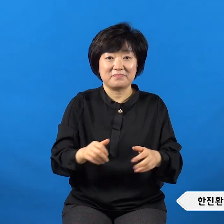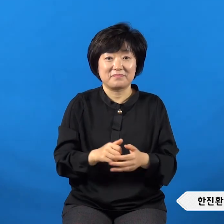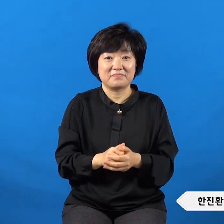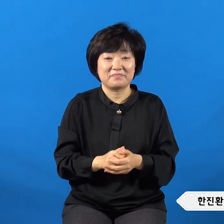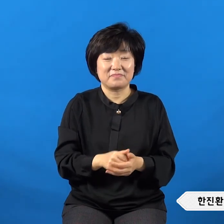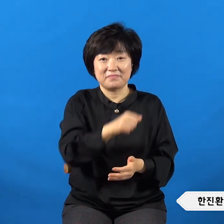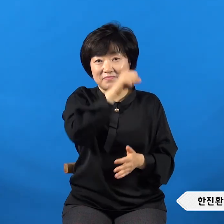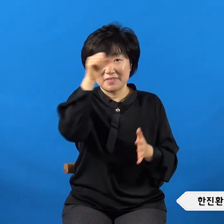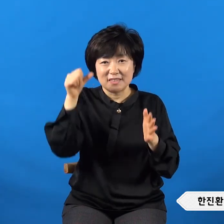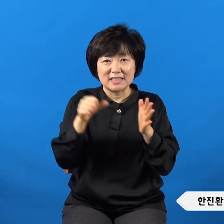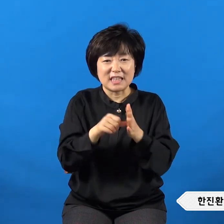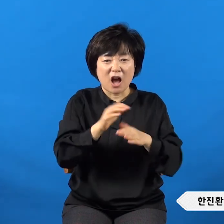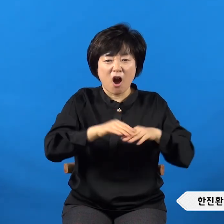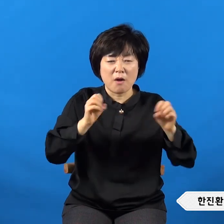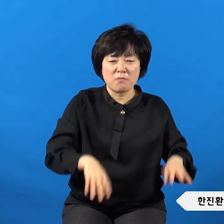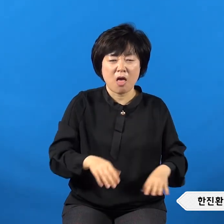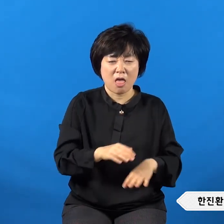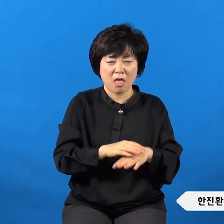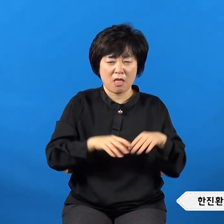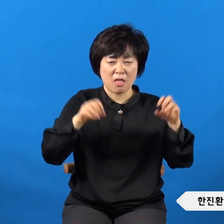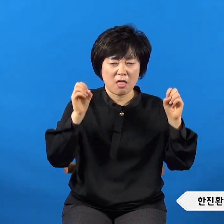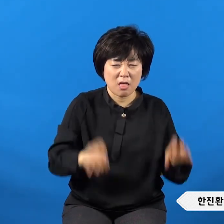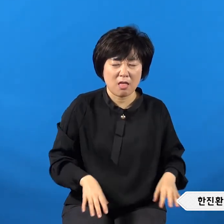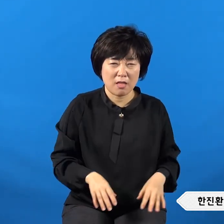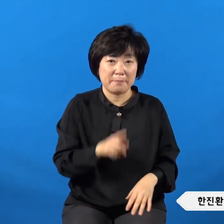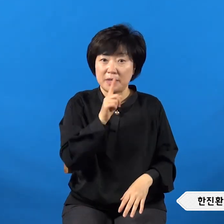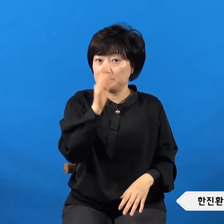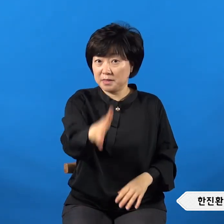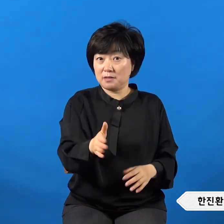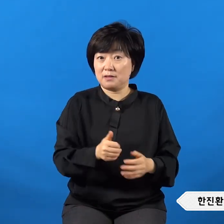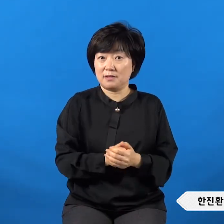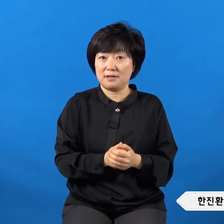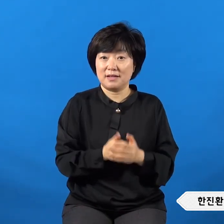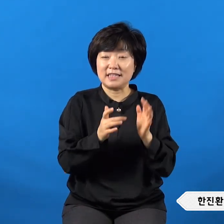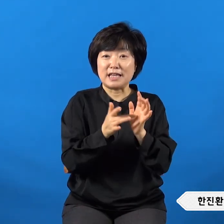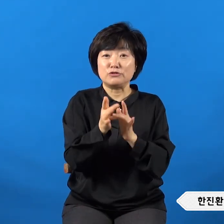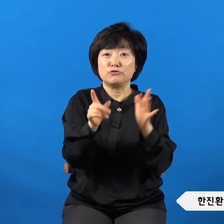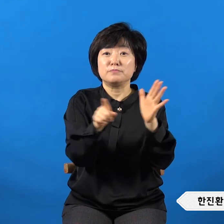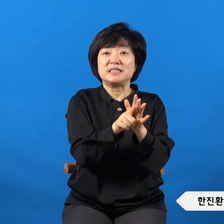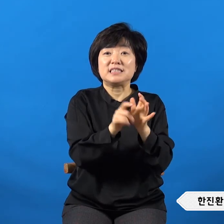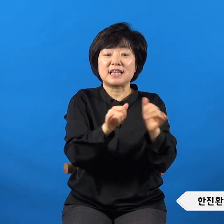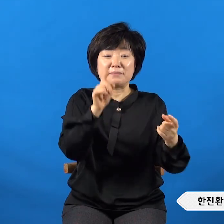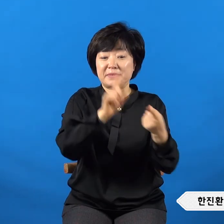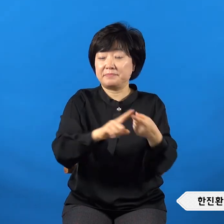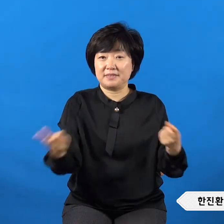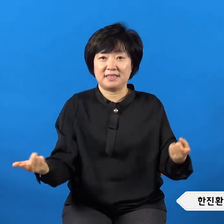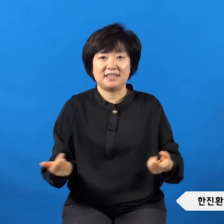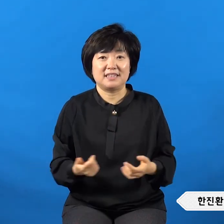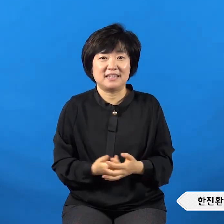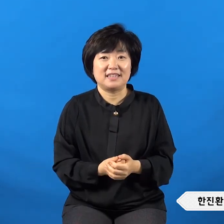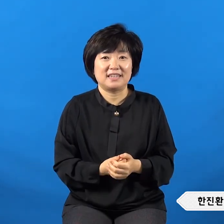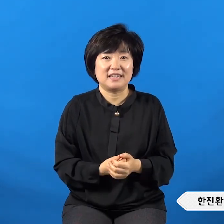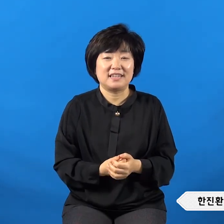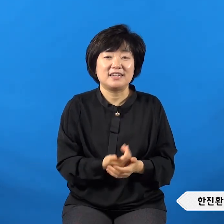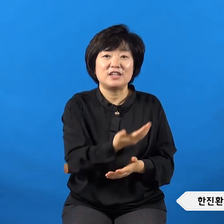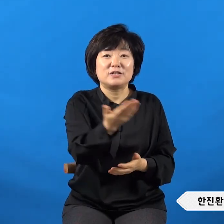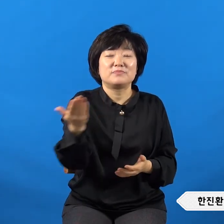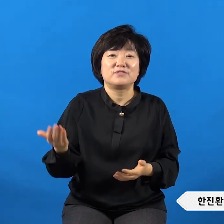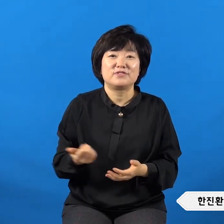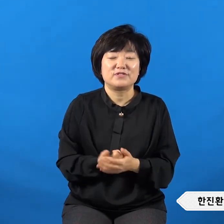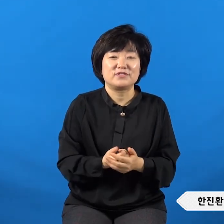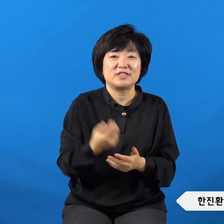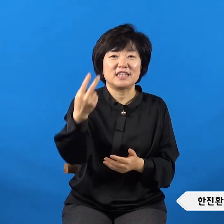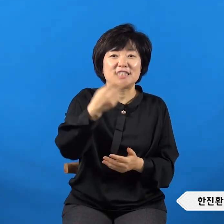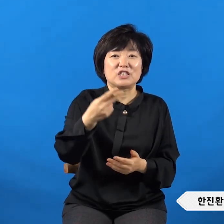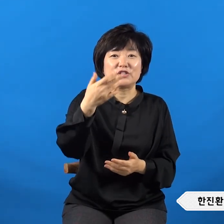이제는 절대로 인생 허무하다 어쩌다 그런 소리 하지 마십시오. 예수 믿는 사람들은 그건 해당되지 않는 것입니다.